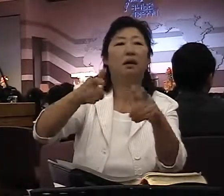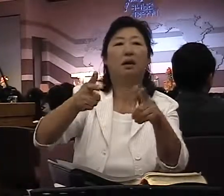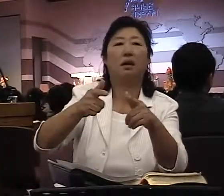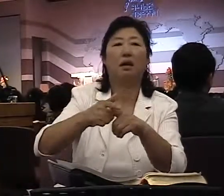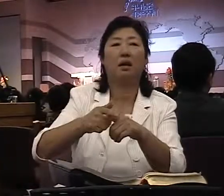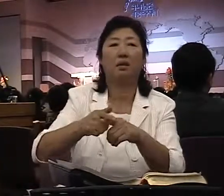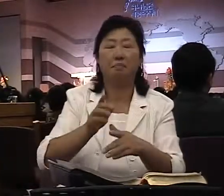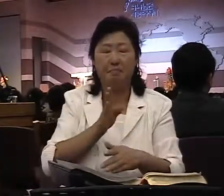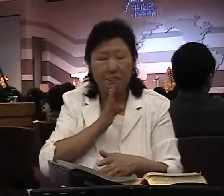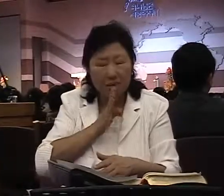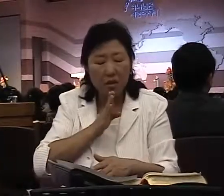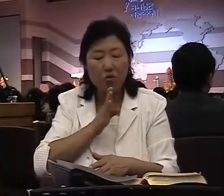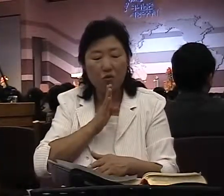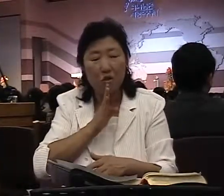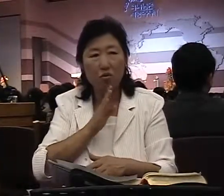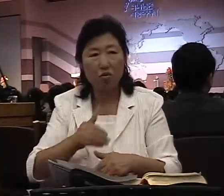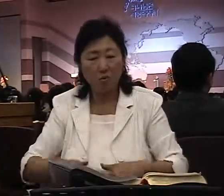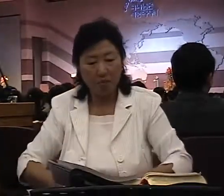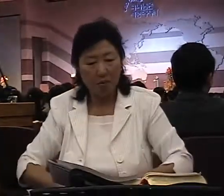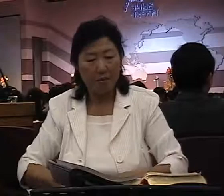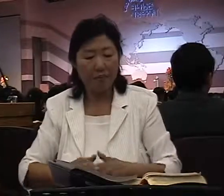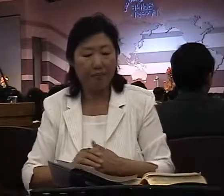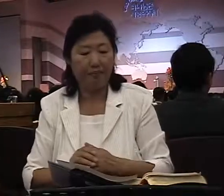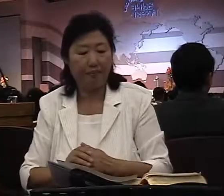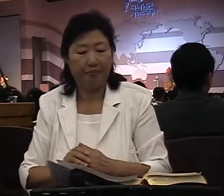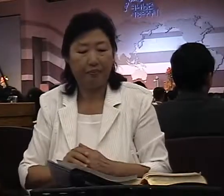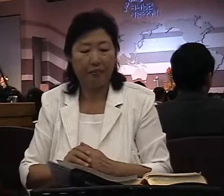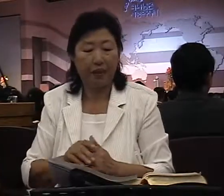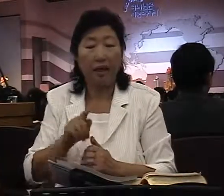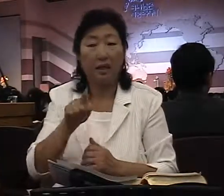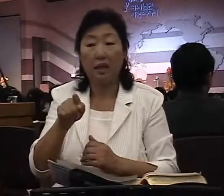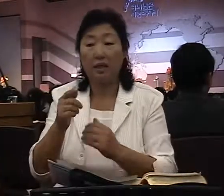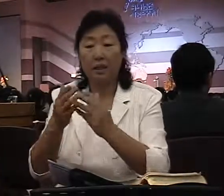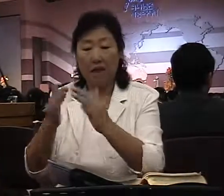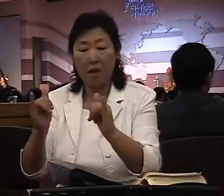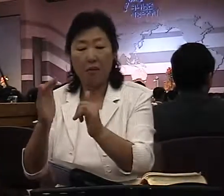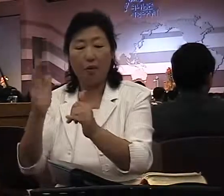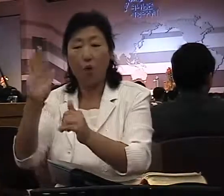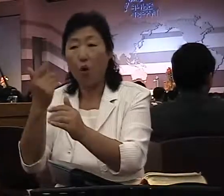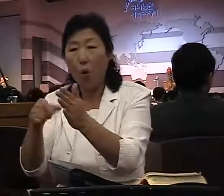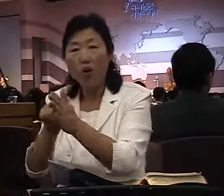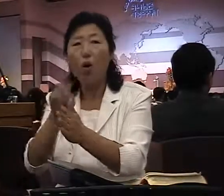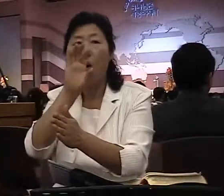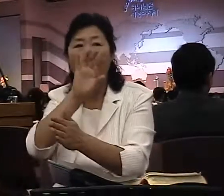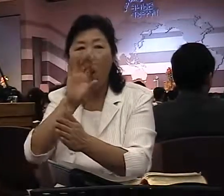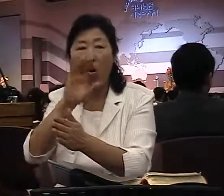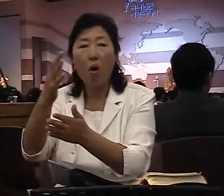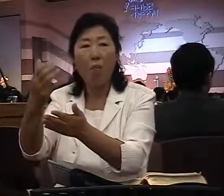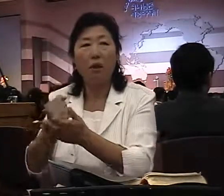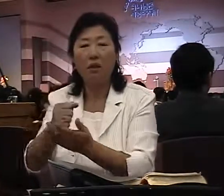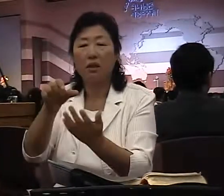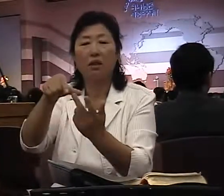필수입니다. 필수 과제예요. 필수. 그래서 이러한 사람들이 되기 위해 훈련받는 것도 선택이 아니고